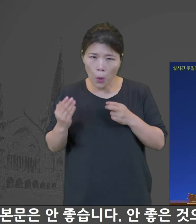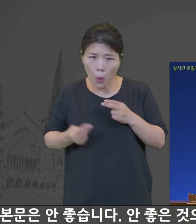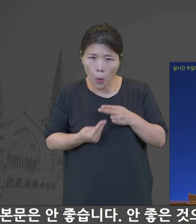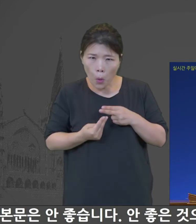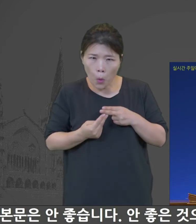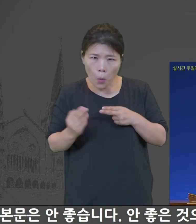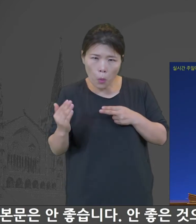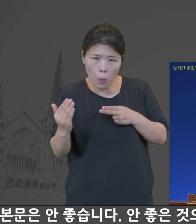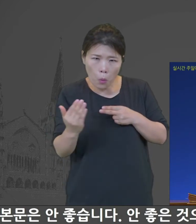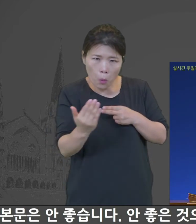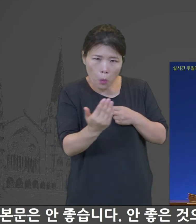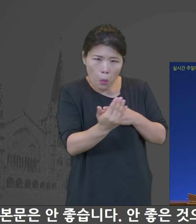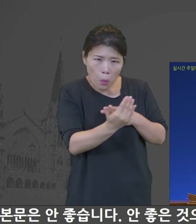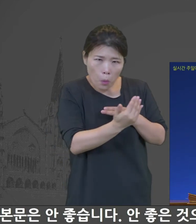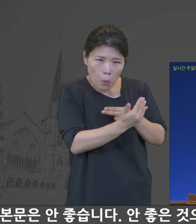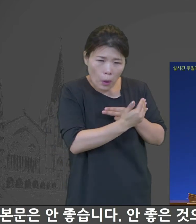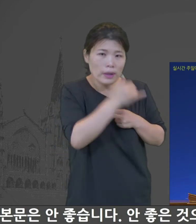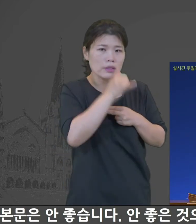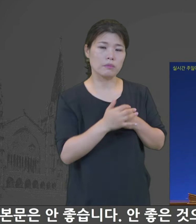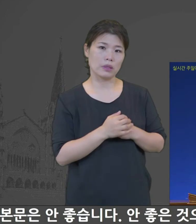내가 욕심을 버리려고 해도,